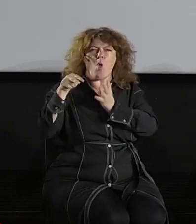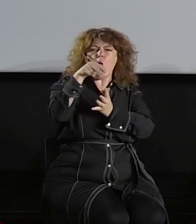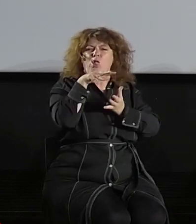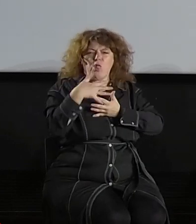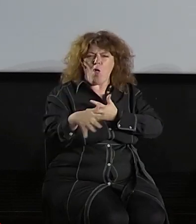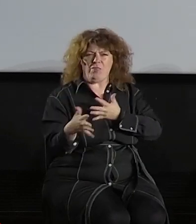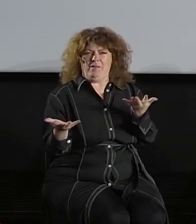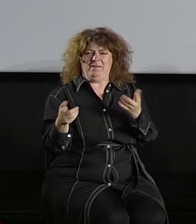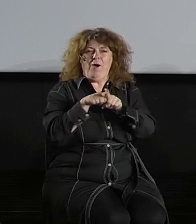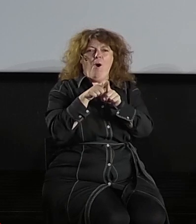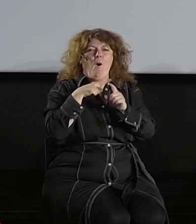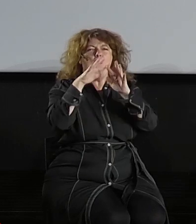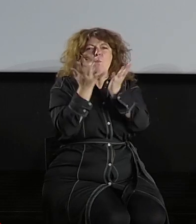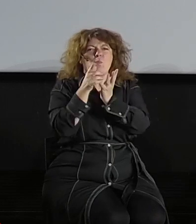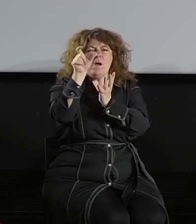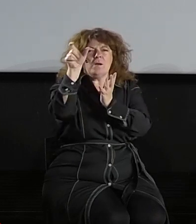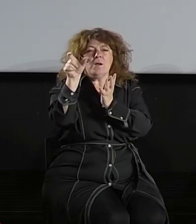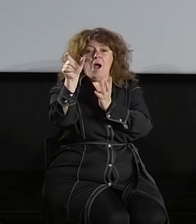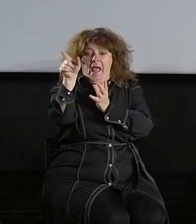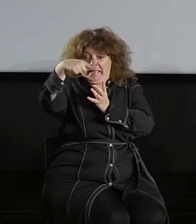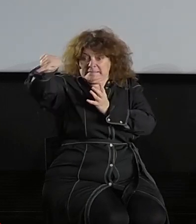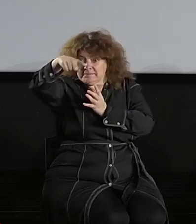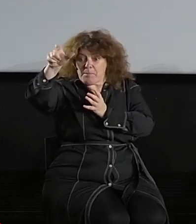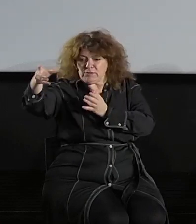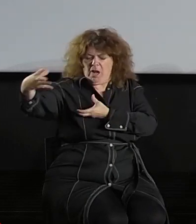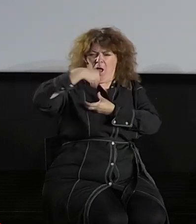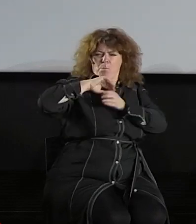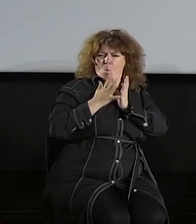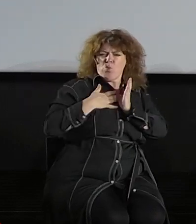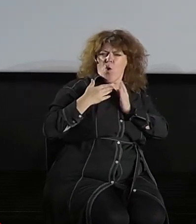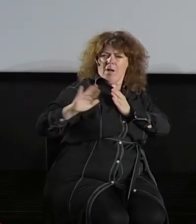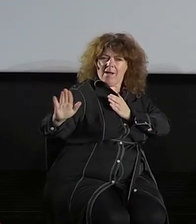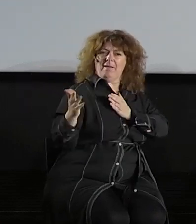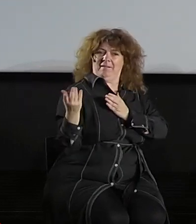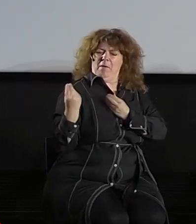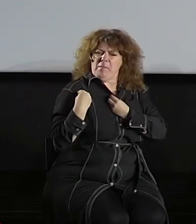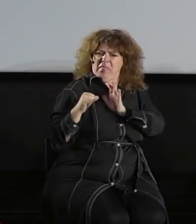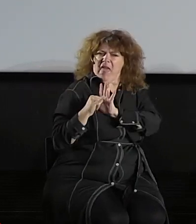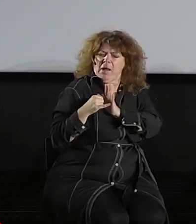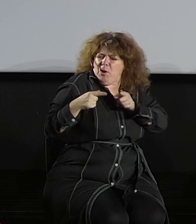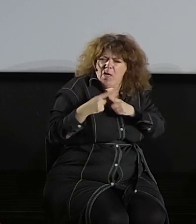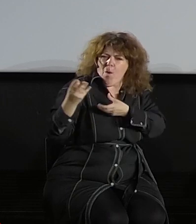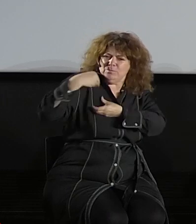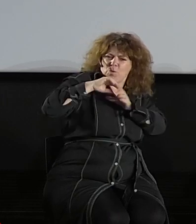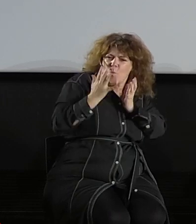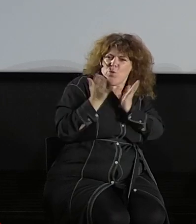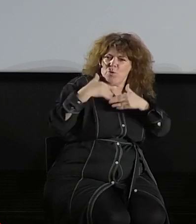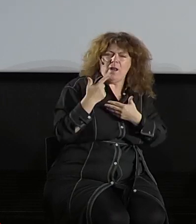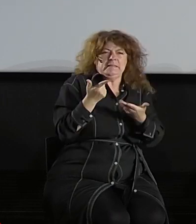y del lugar que no ocupan en nuestro mundo toda esta gente que que vive a nuestro lado pues tratar de transmitir también